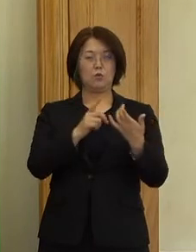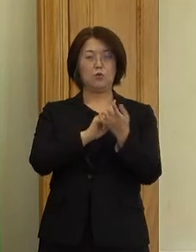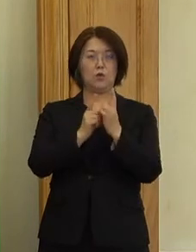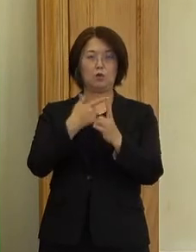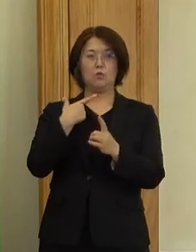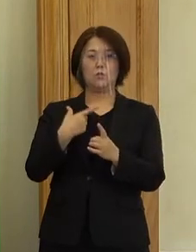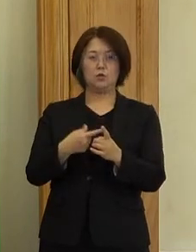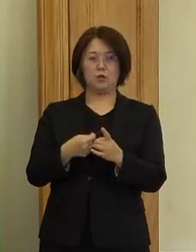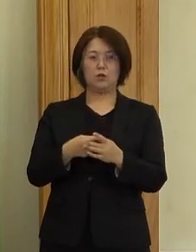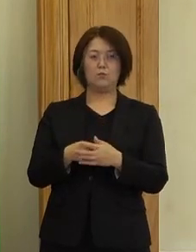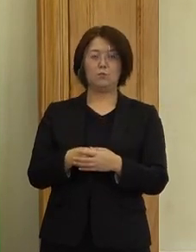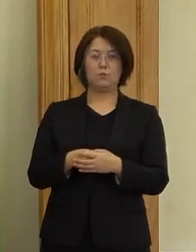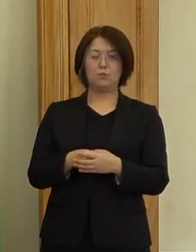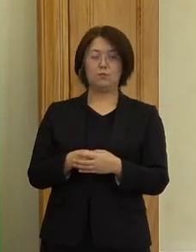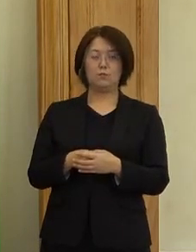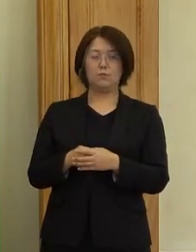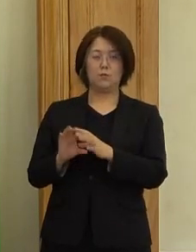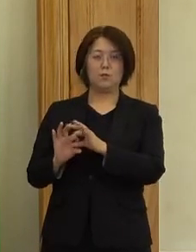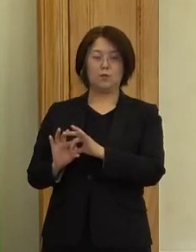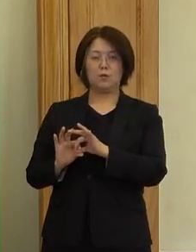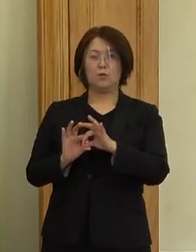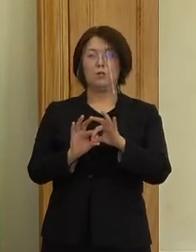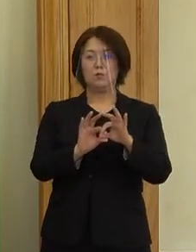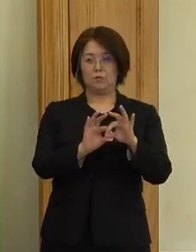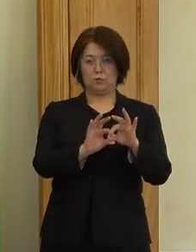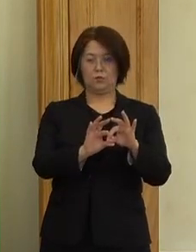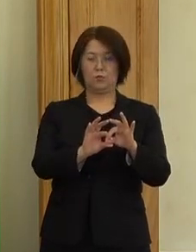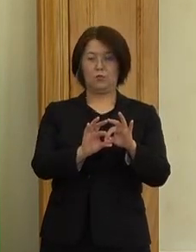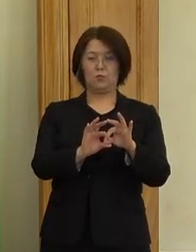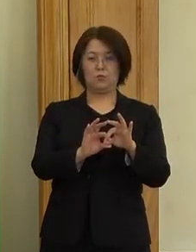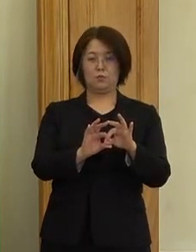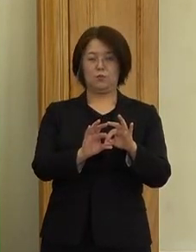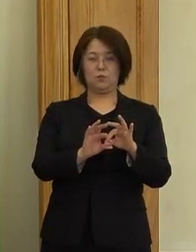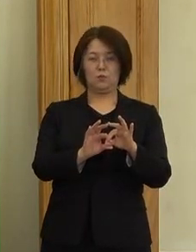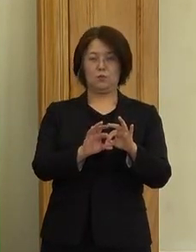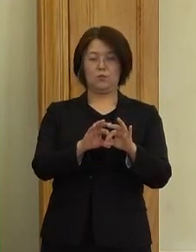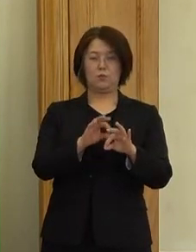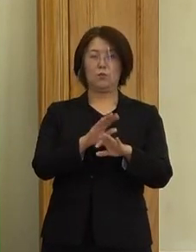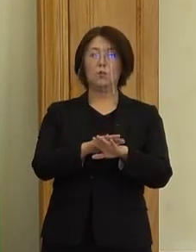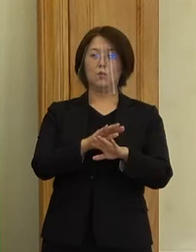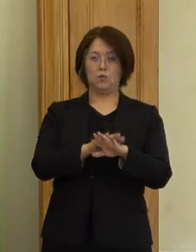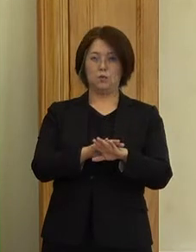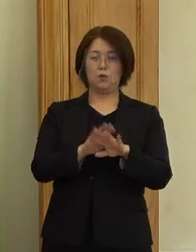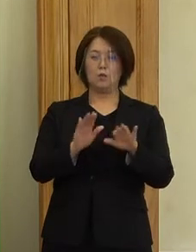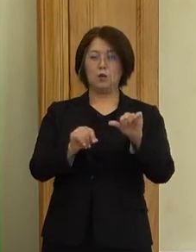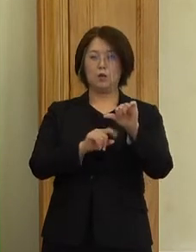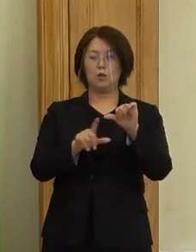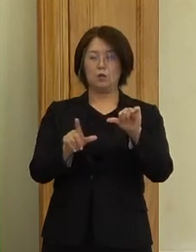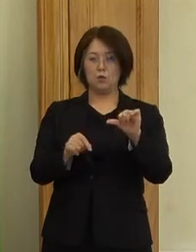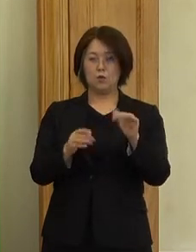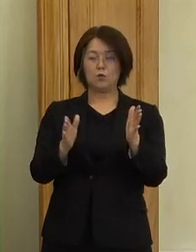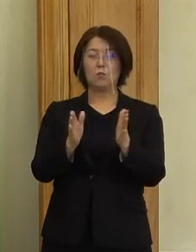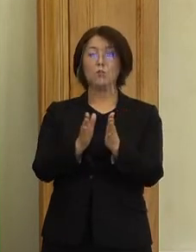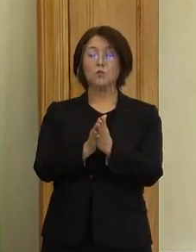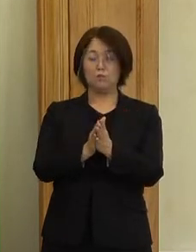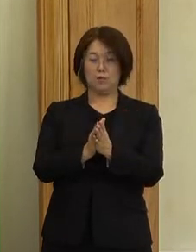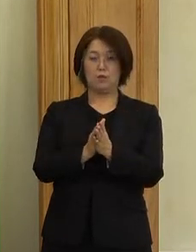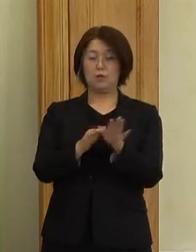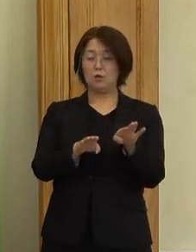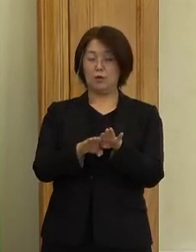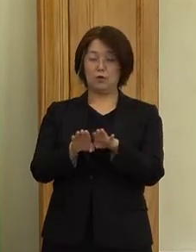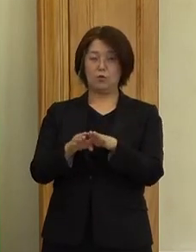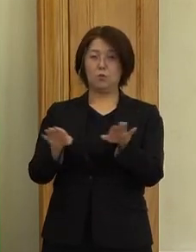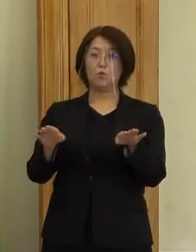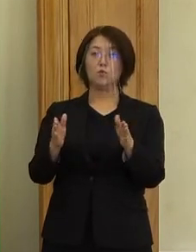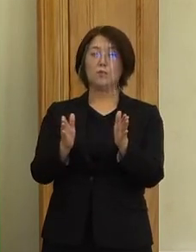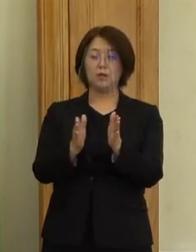ています。そうやってやはり切れ目のない、今ようやくこのゴールデンウィークも含めて盛り上がってきた旅行需要、